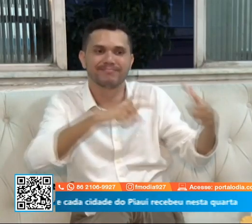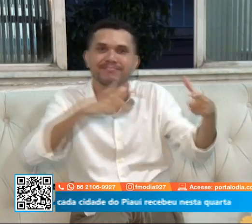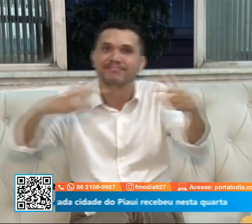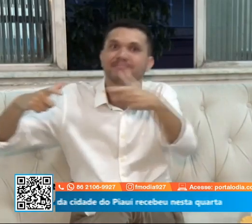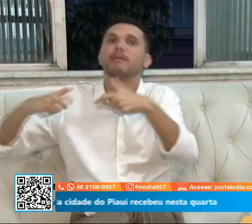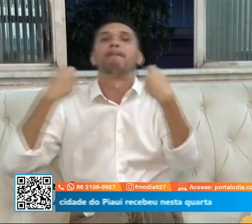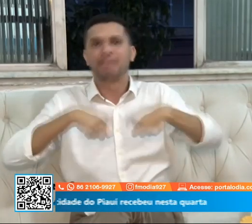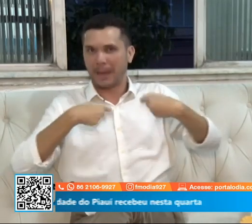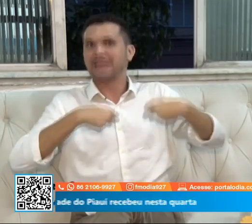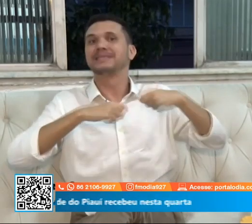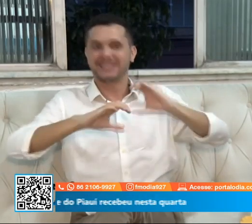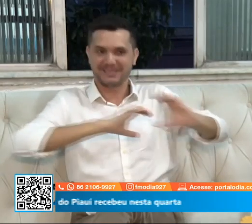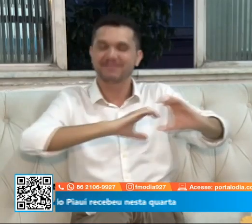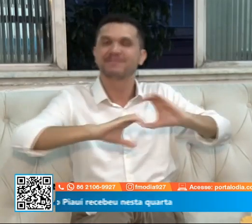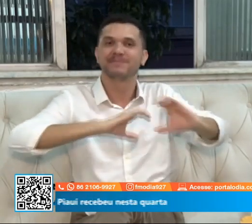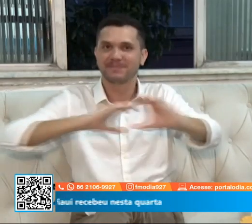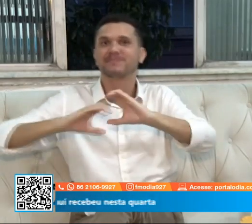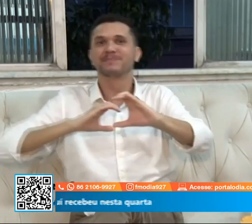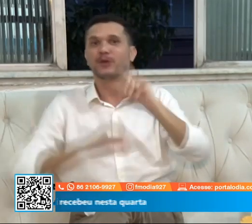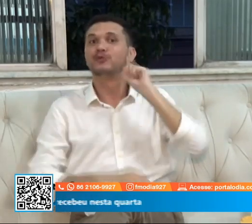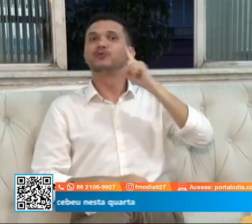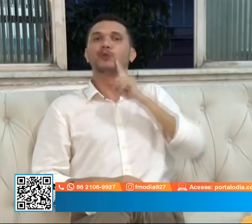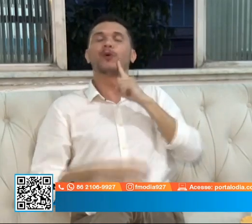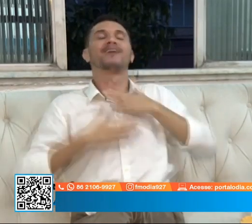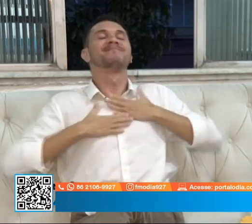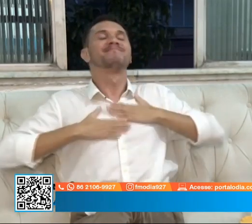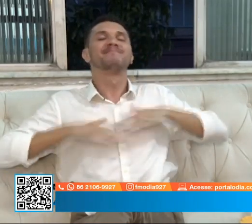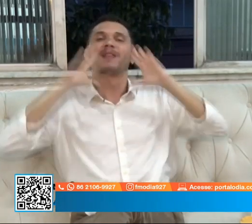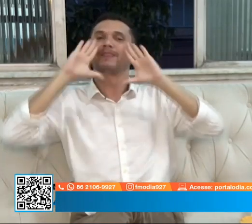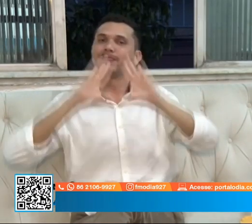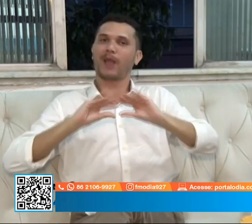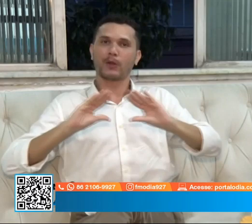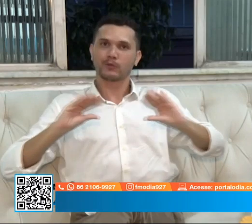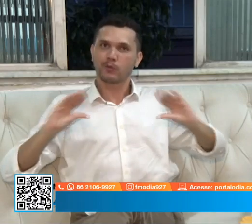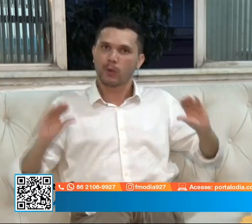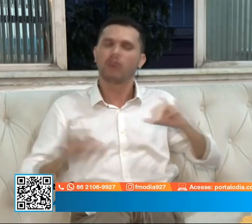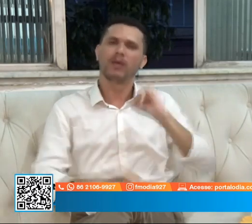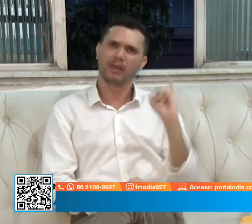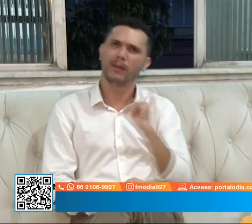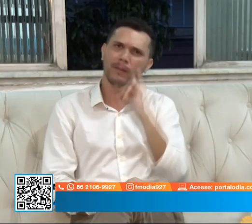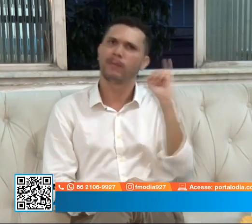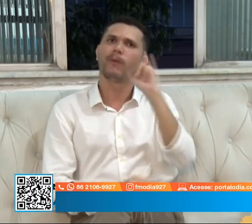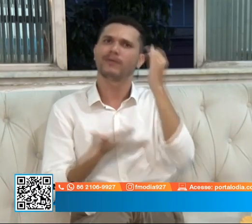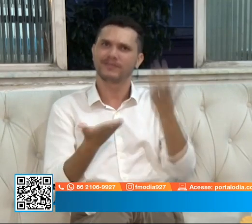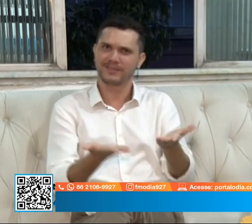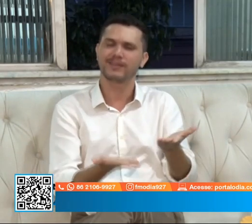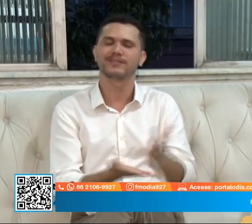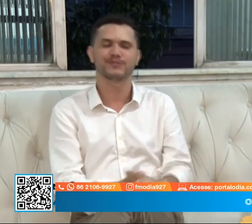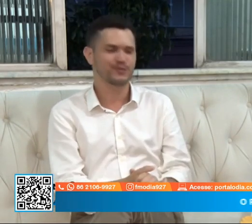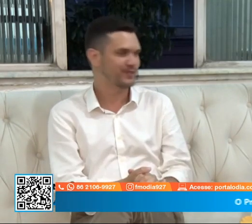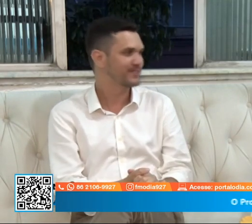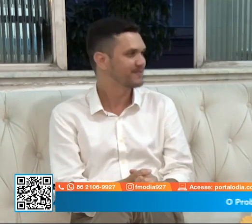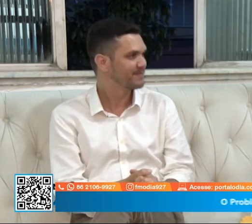em diversos outros âmbitos, diversos lugares que precisa essa comunicação com a pessoa surda, né? Isso é